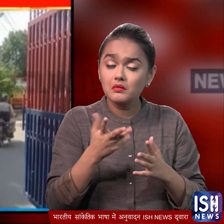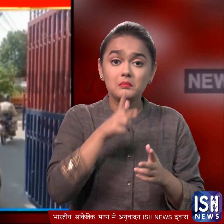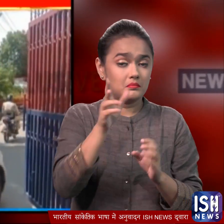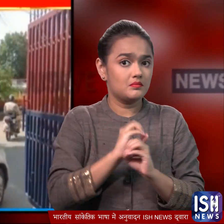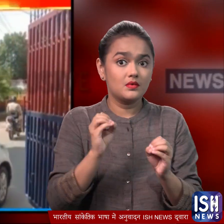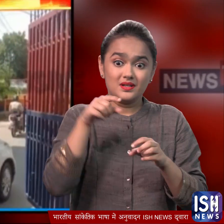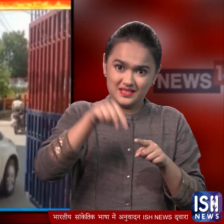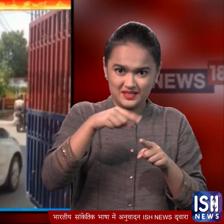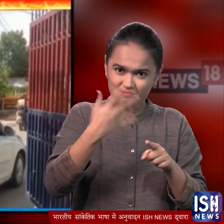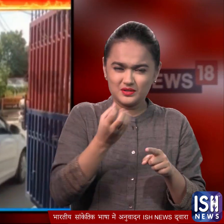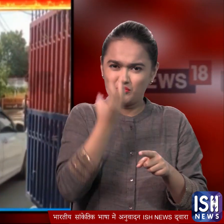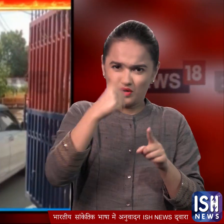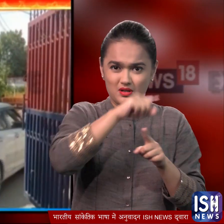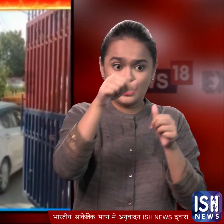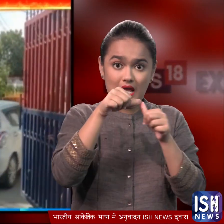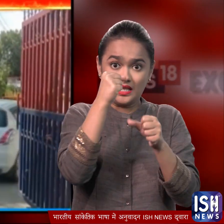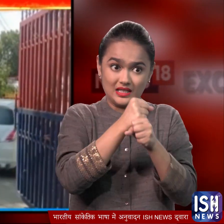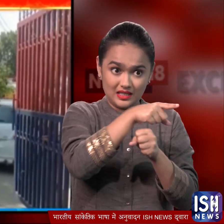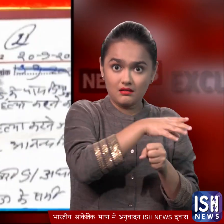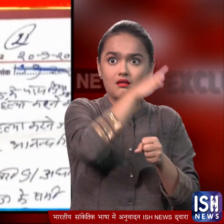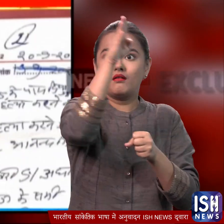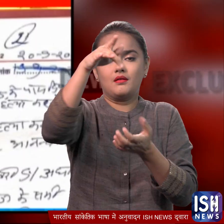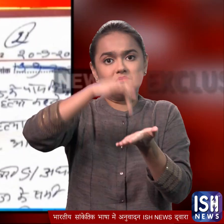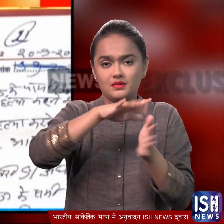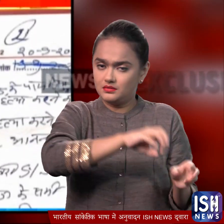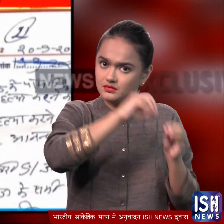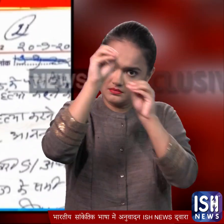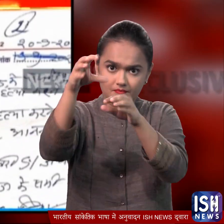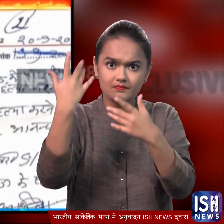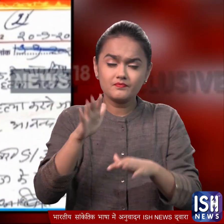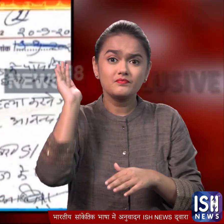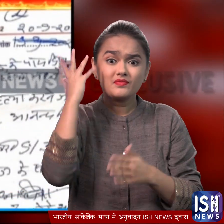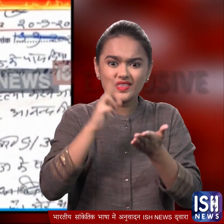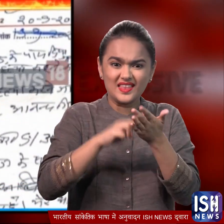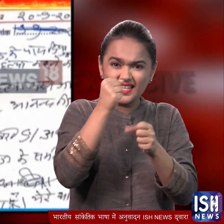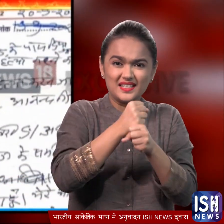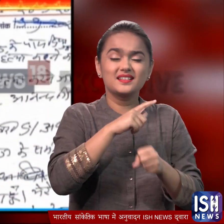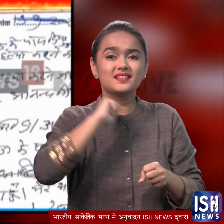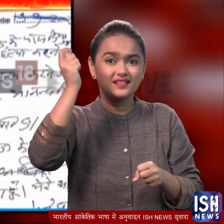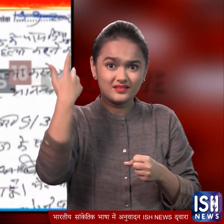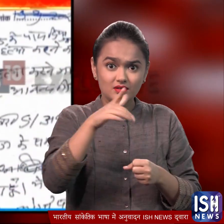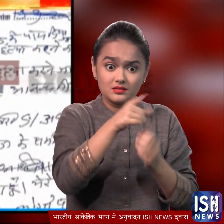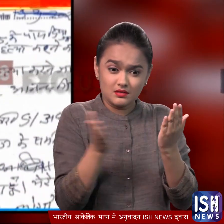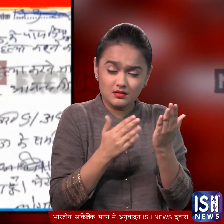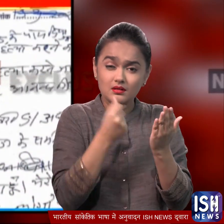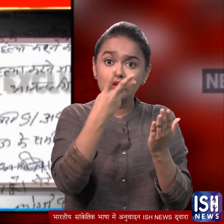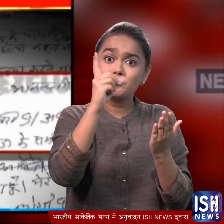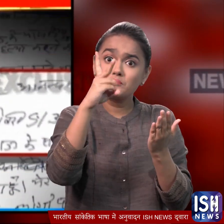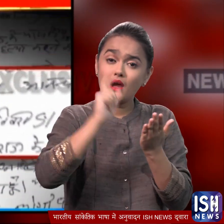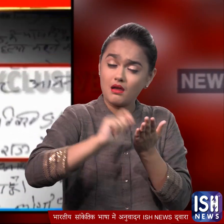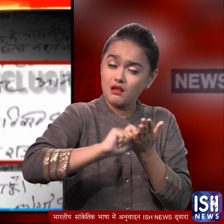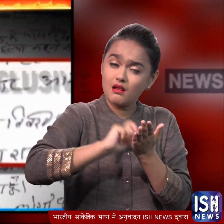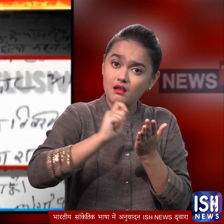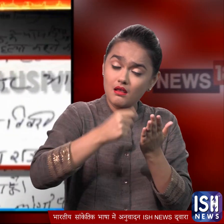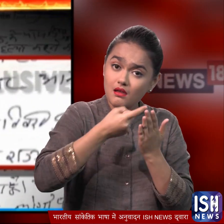इस बीच सुबह होते ही पुलिस आनंद गिरी को लेकर प्रयागराज पहुंच गई। खबर है कि नरेंद्र गिरी के कमरे से जो 12 पन्नों का सुसाइड नोट मिला,